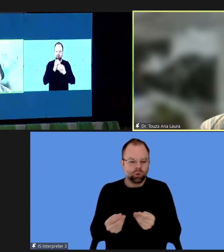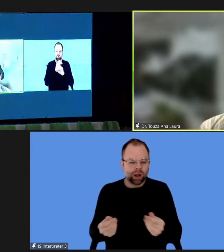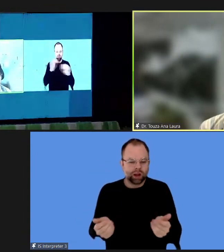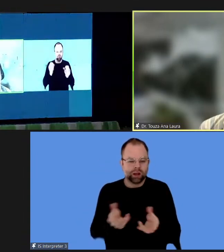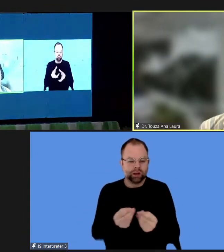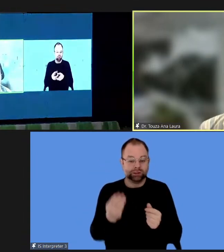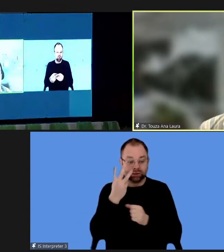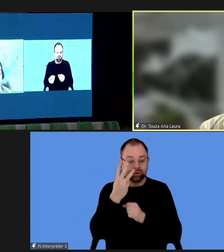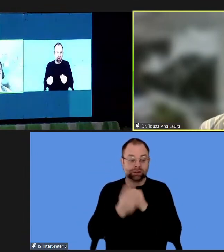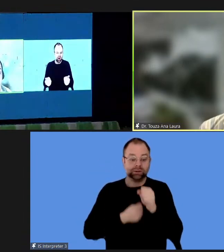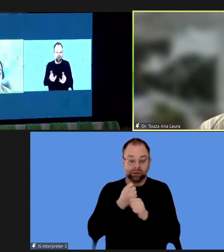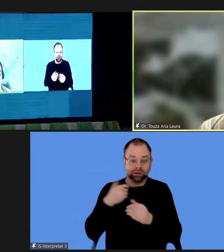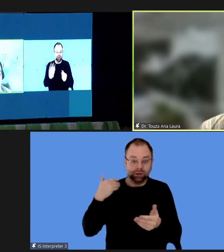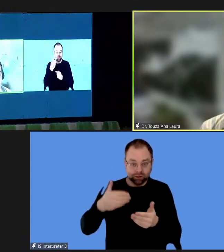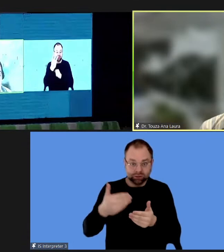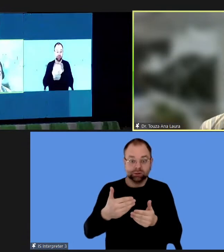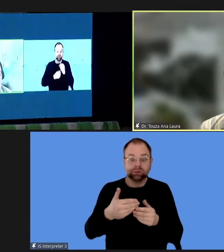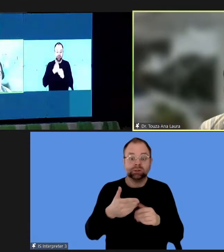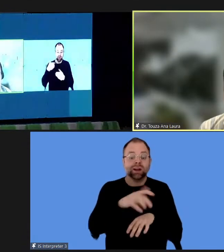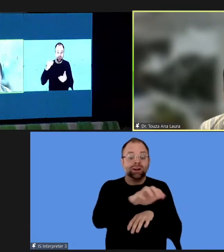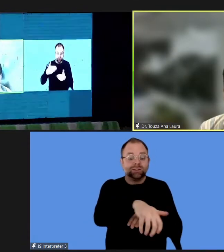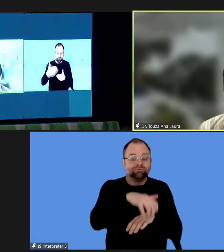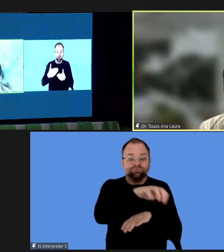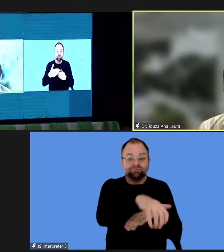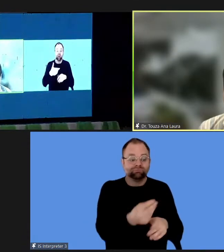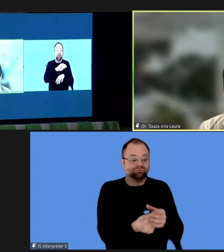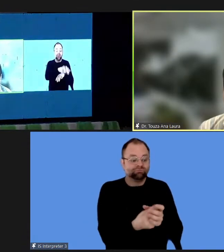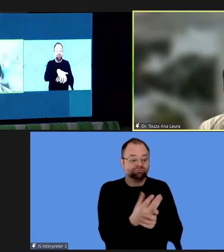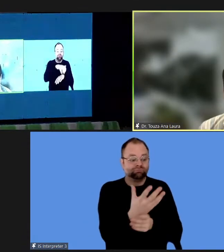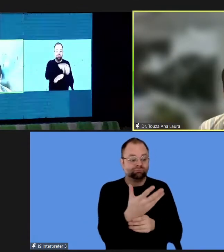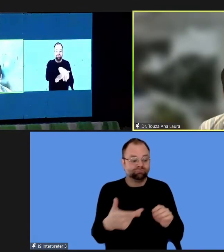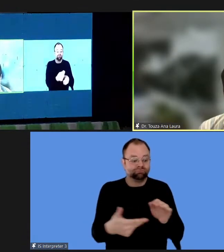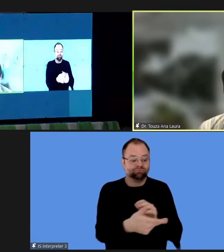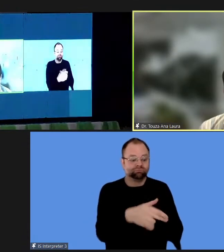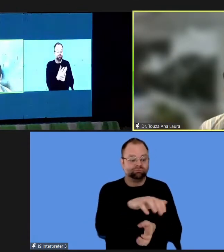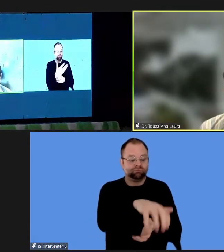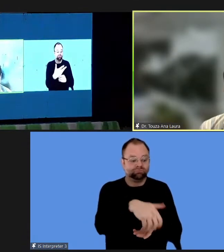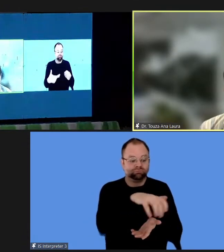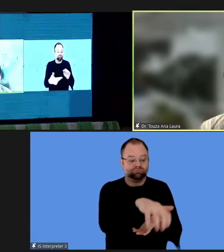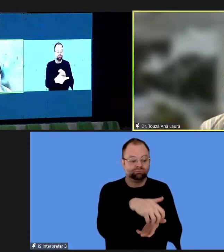COVID-19 qui a paralysé l'économie